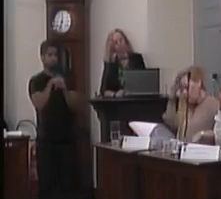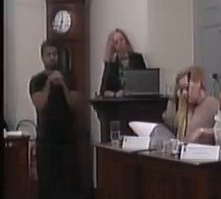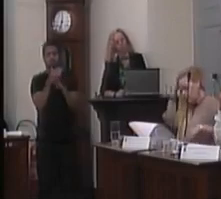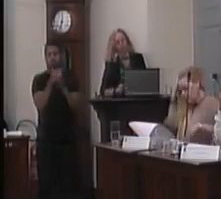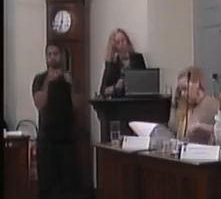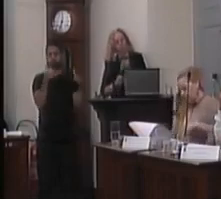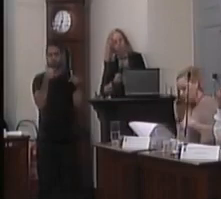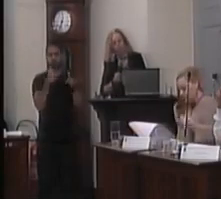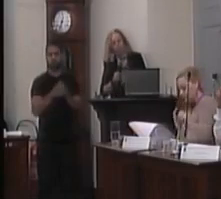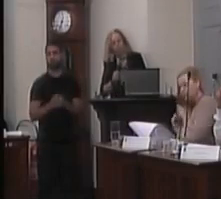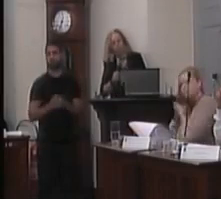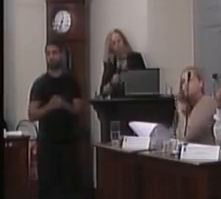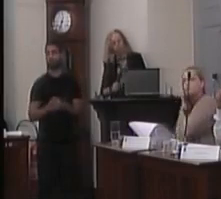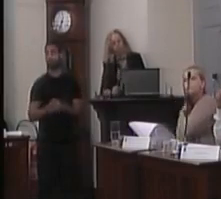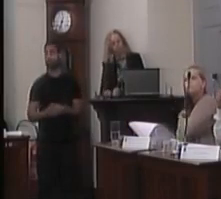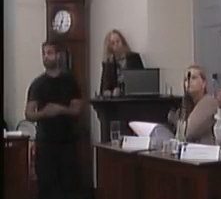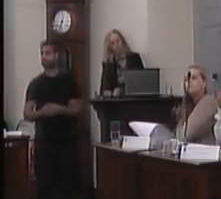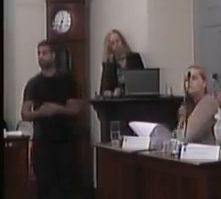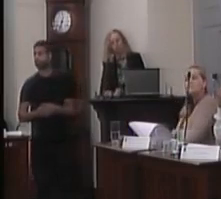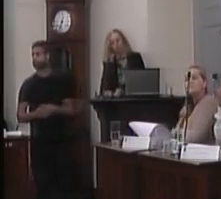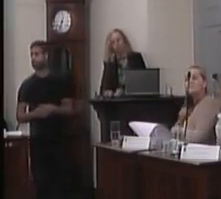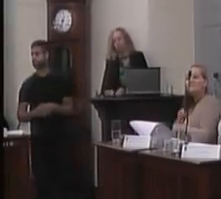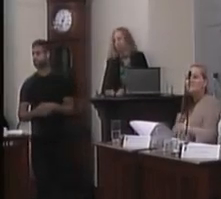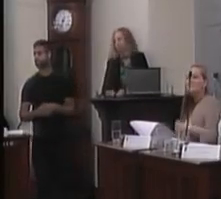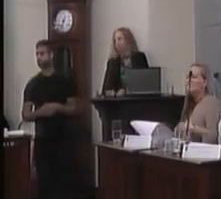pelo trabalho. Obrigada, vereador.